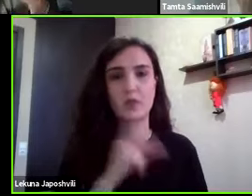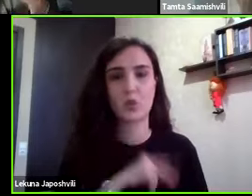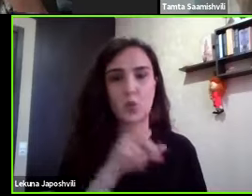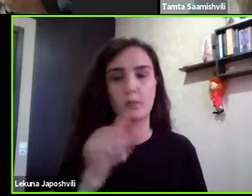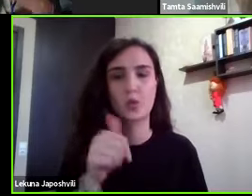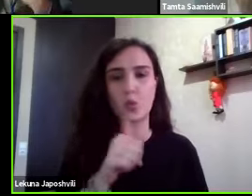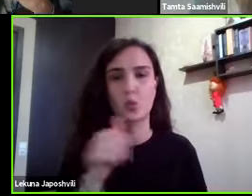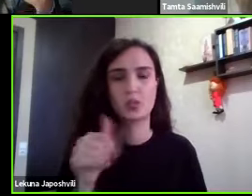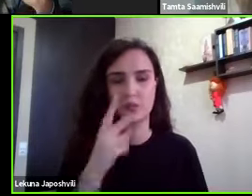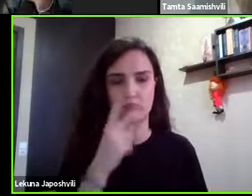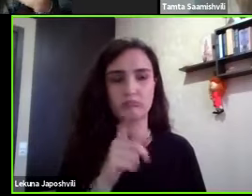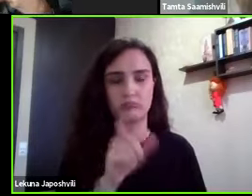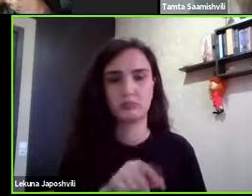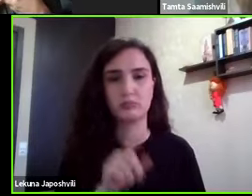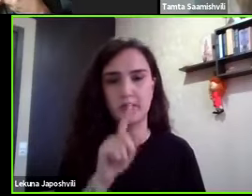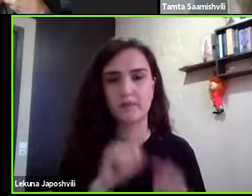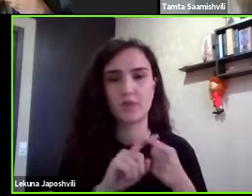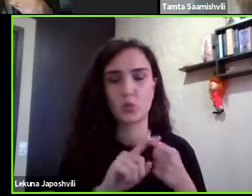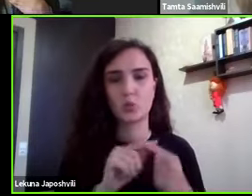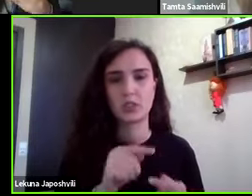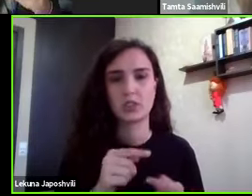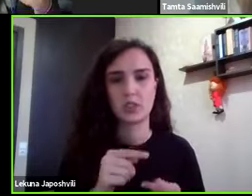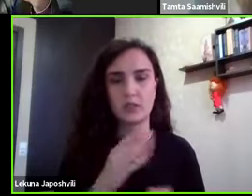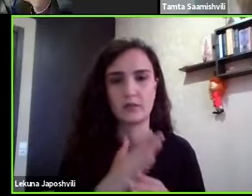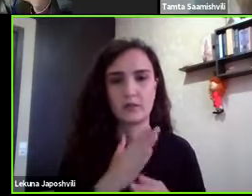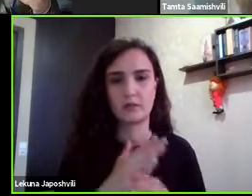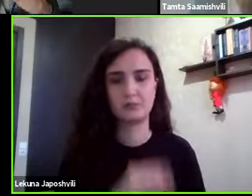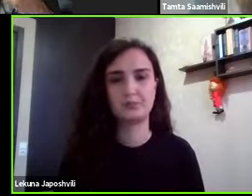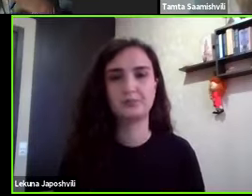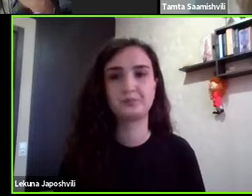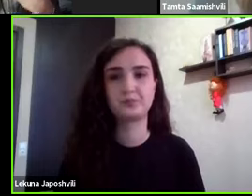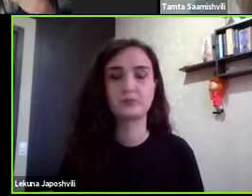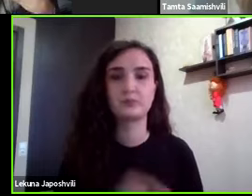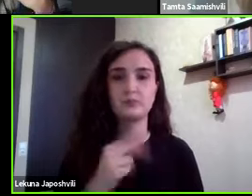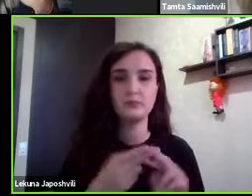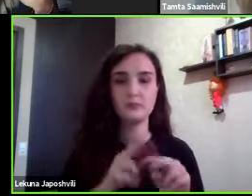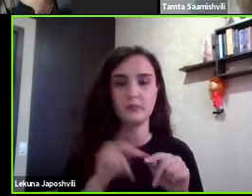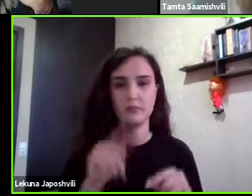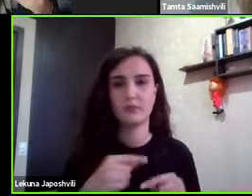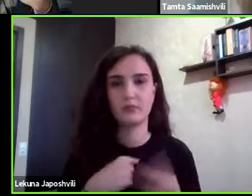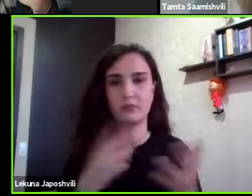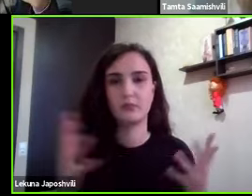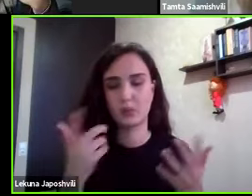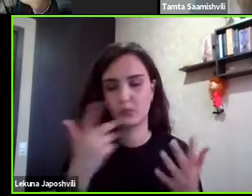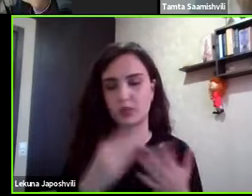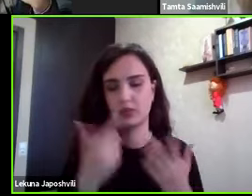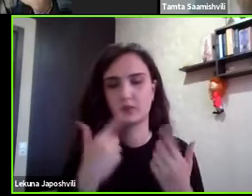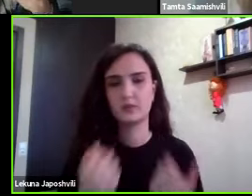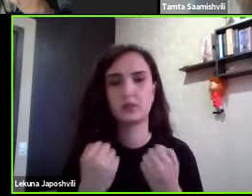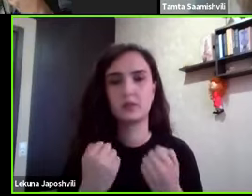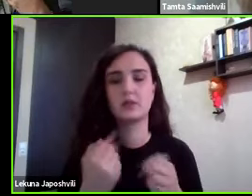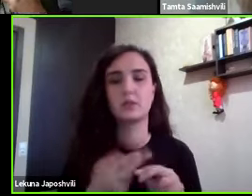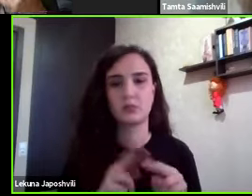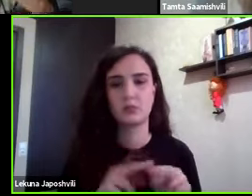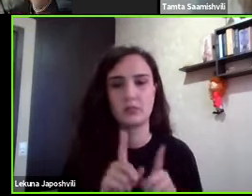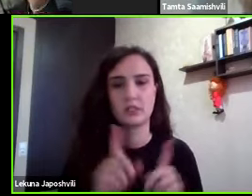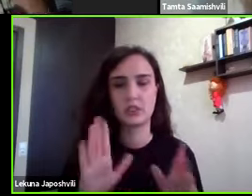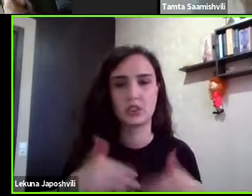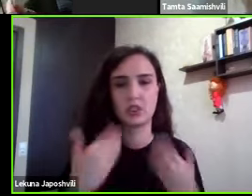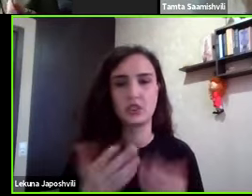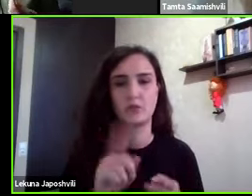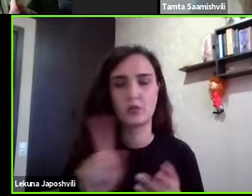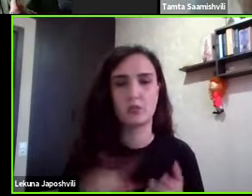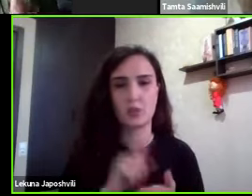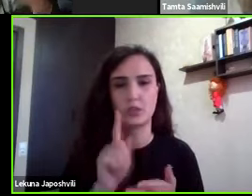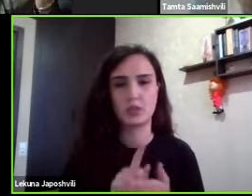როგორც პოტენციურ ვირუსის მატარებელს. და ამით მეც ვიცავ ჩემ თავს. ამდენად მაინც გირჩევთ, რომ